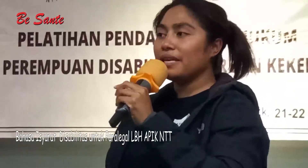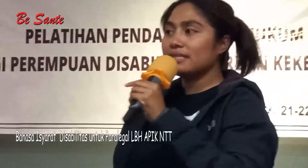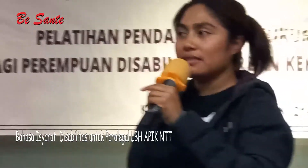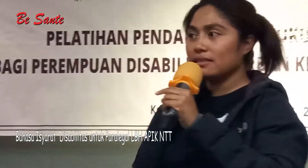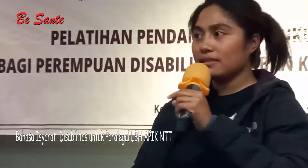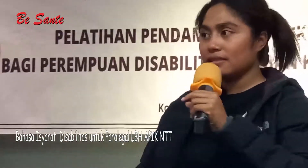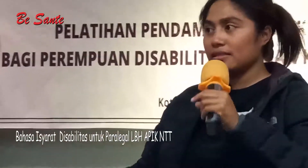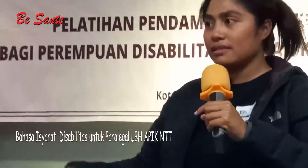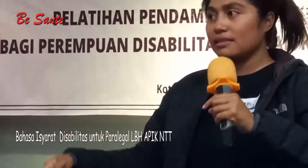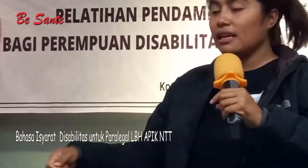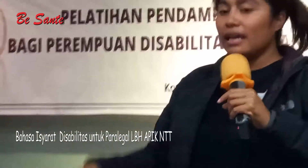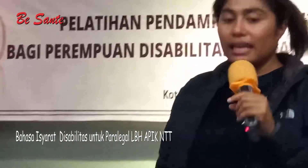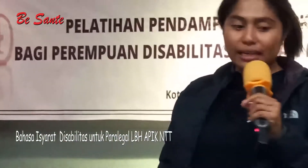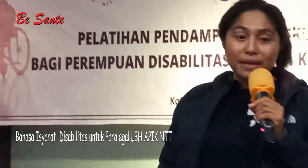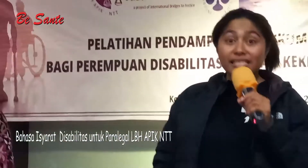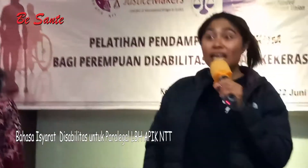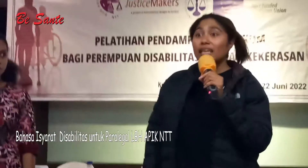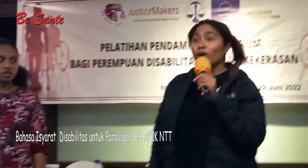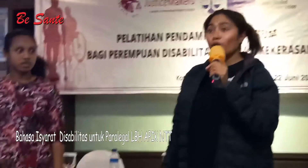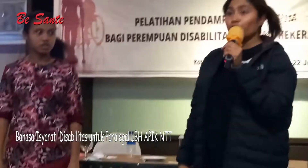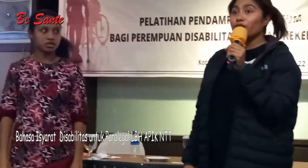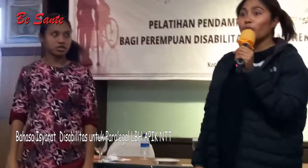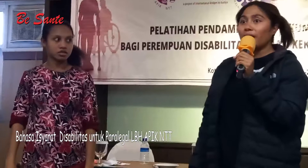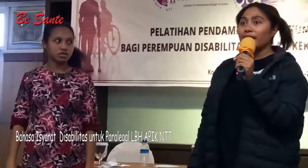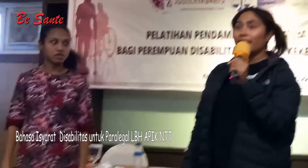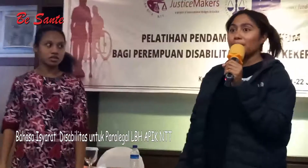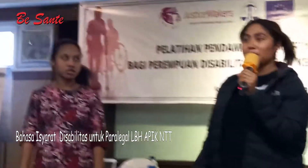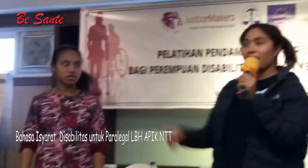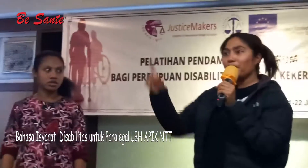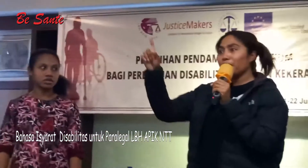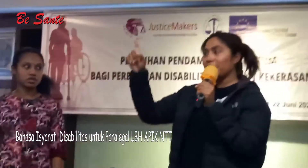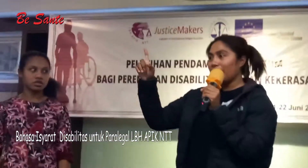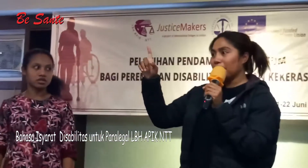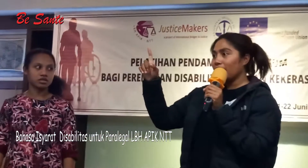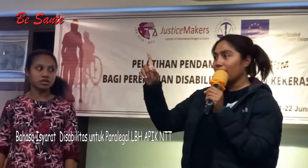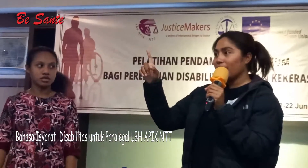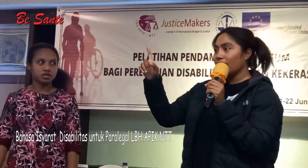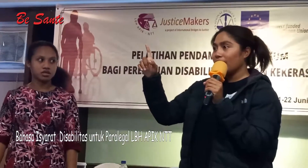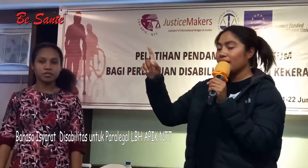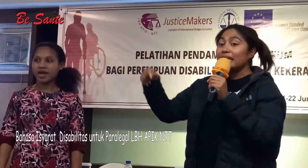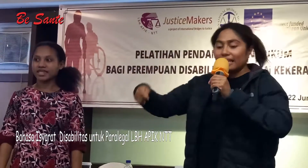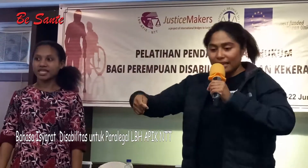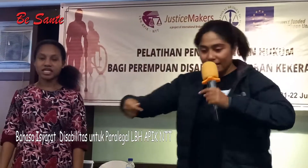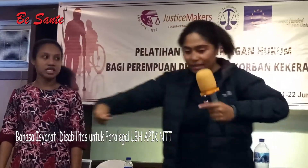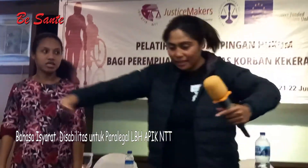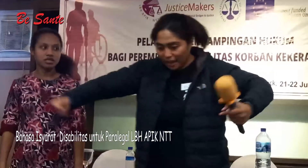Kamis, ini biasa kalau kau tuh di Kupang hari Kamis pegawai dong pakai apa? Tenun.